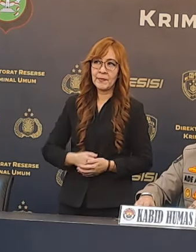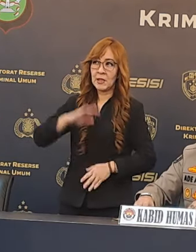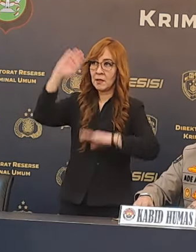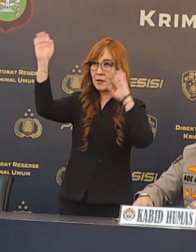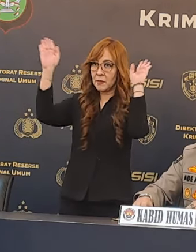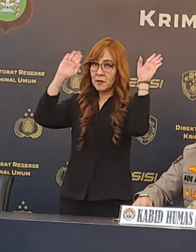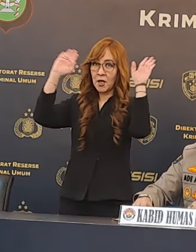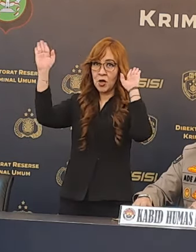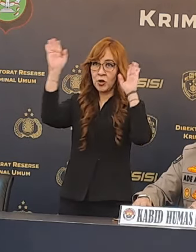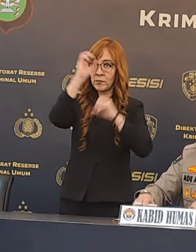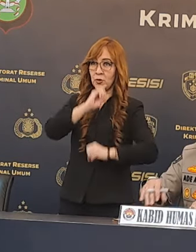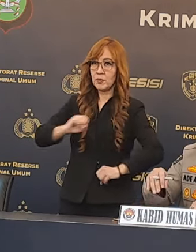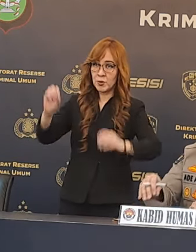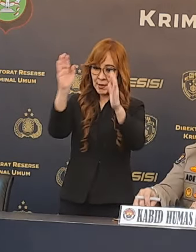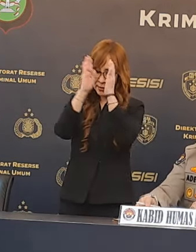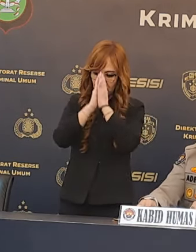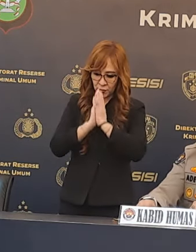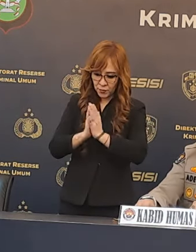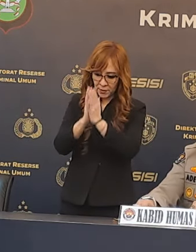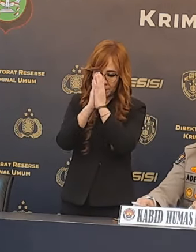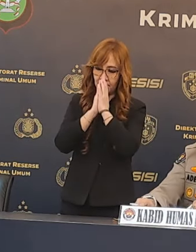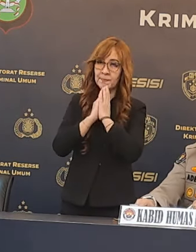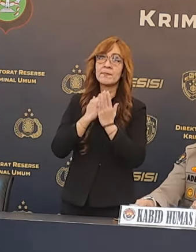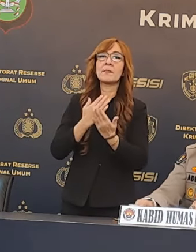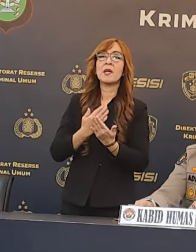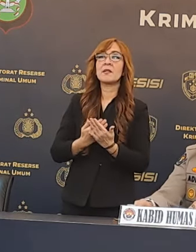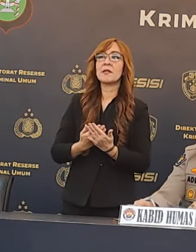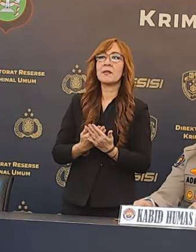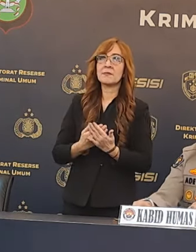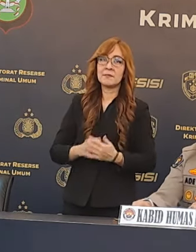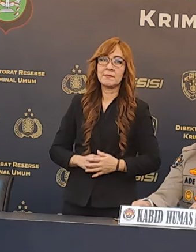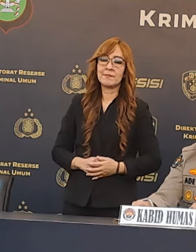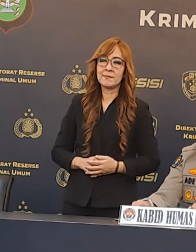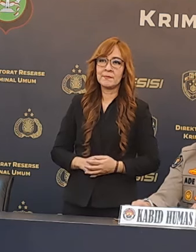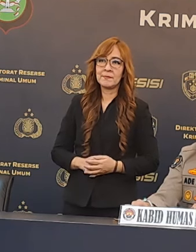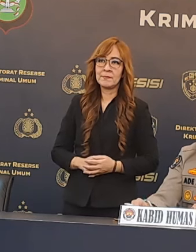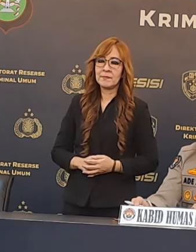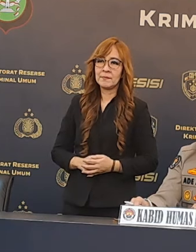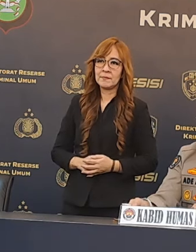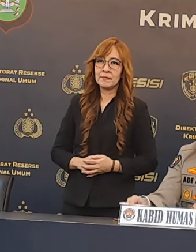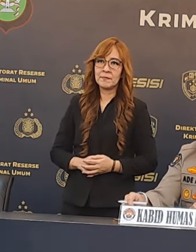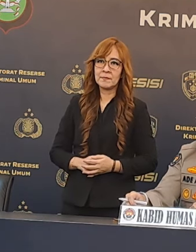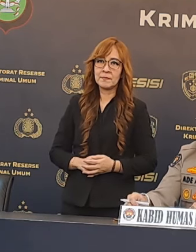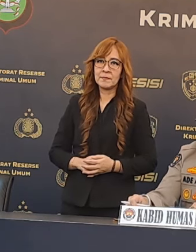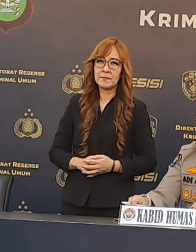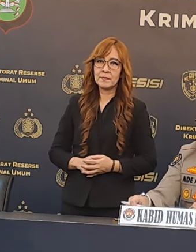Shalom, Om Swastiastu, salam kebajikan, namo buddhaya.